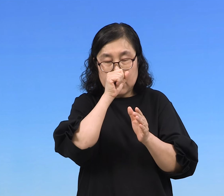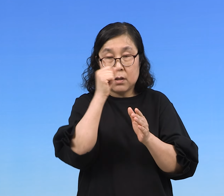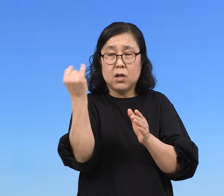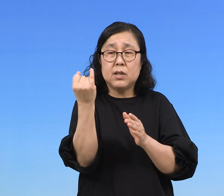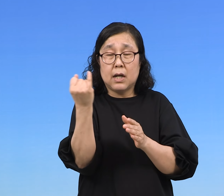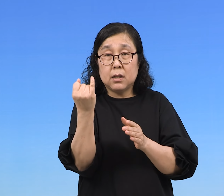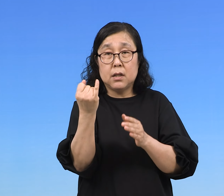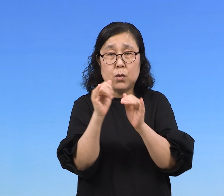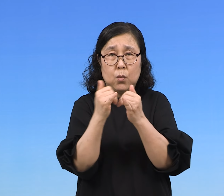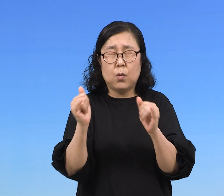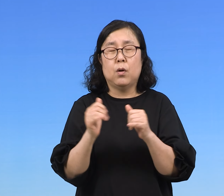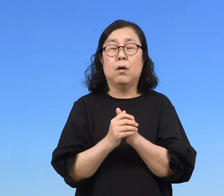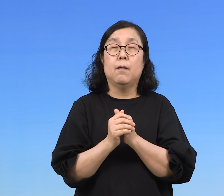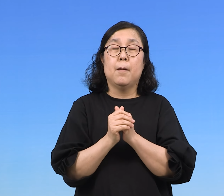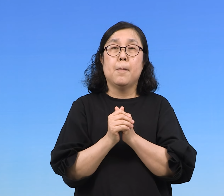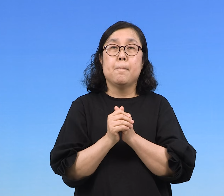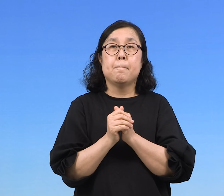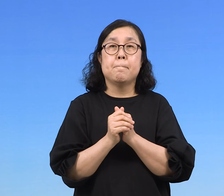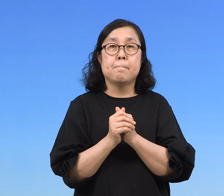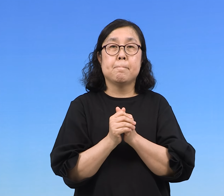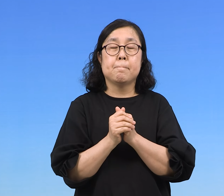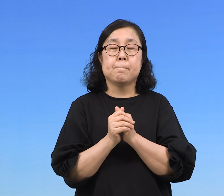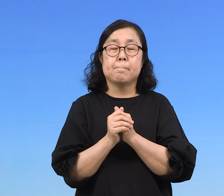그 여인들도